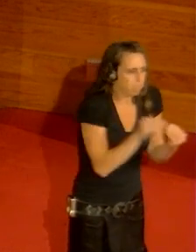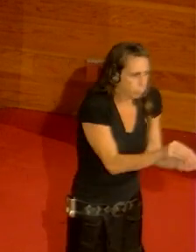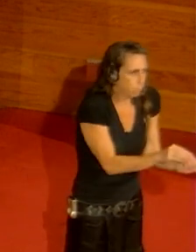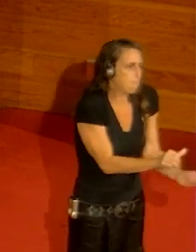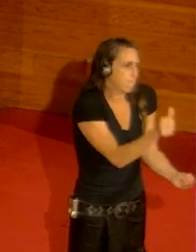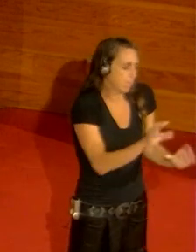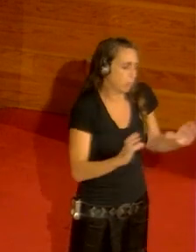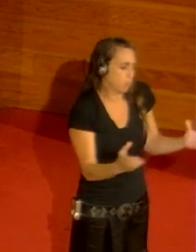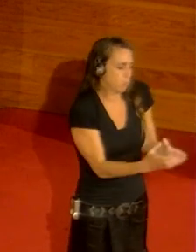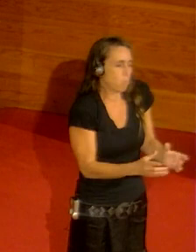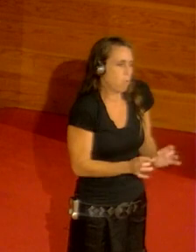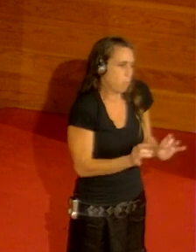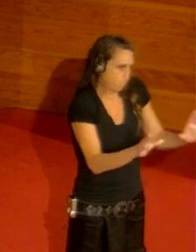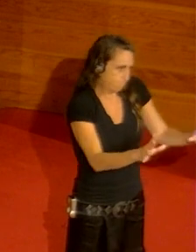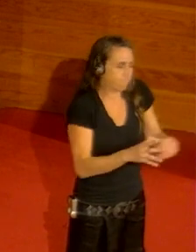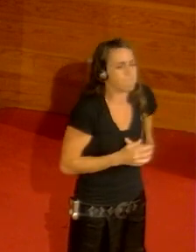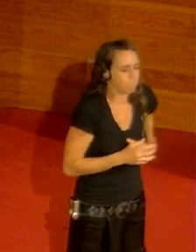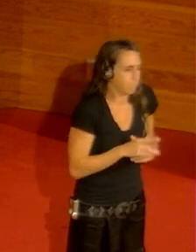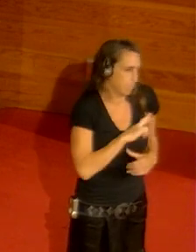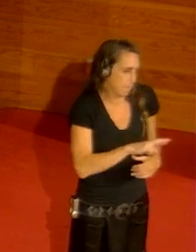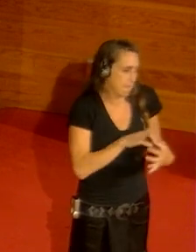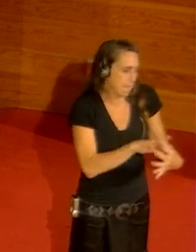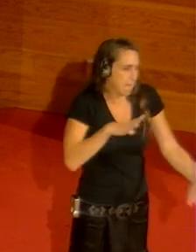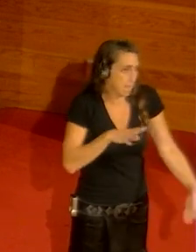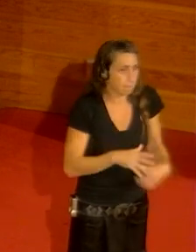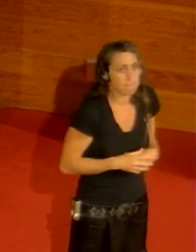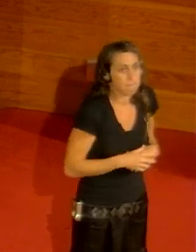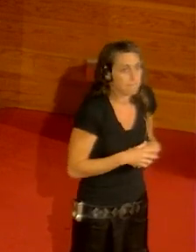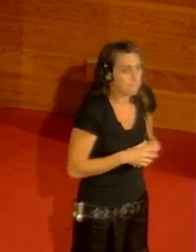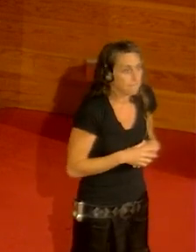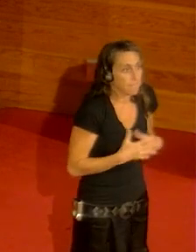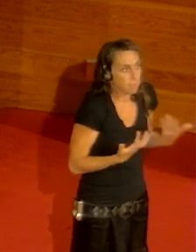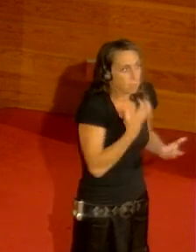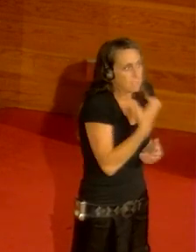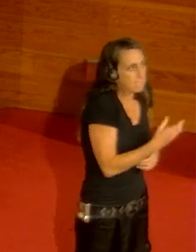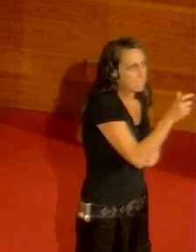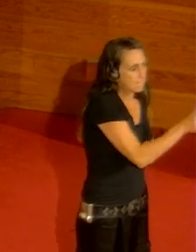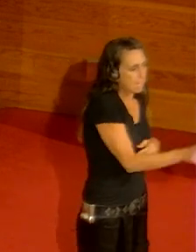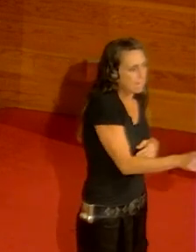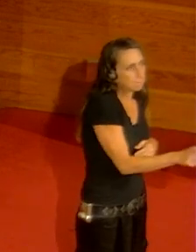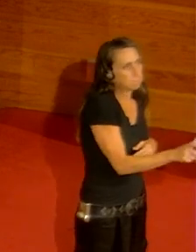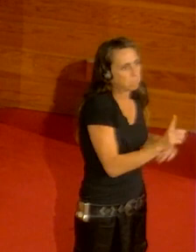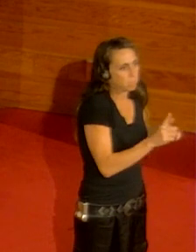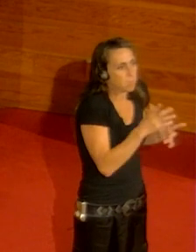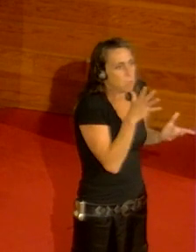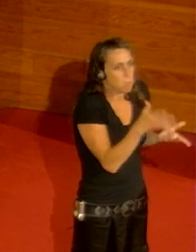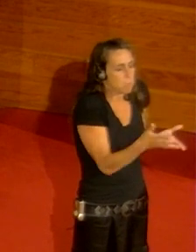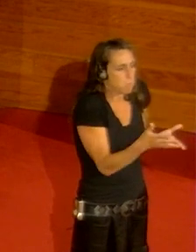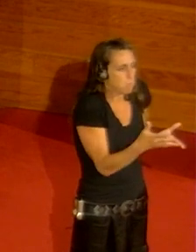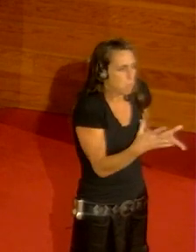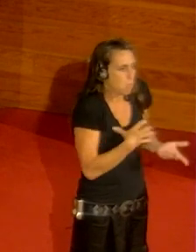si es que se está dando el caso de que muchos a israelíes que tienen como tú puedes llegar a Israel a través de la lía